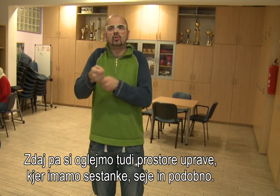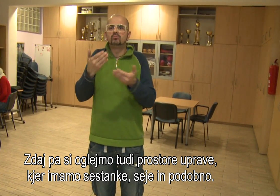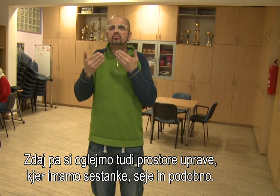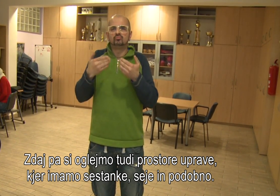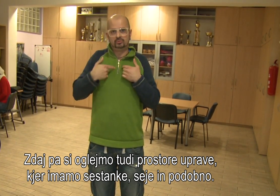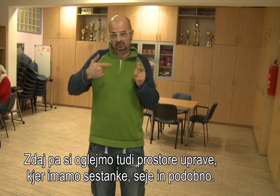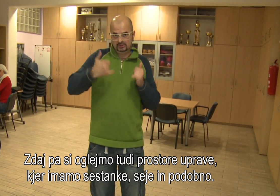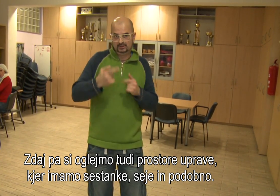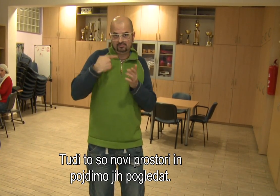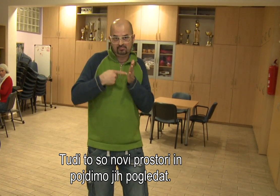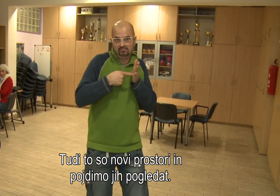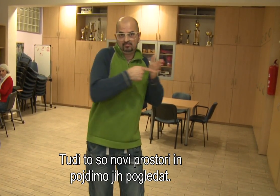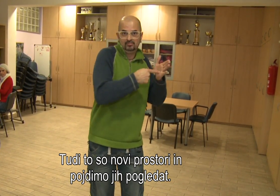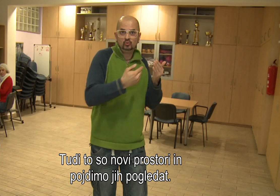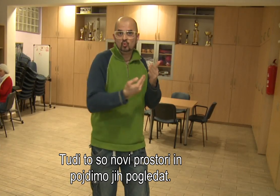zato ne želim miješati.